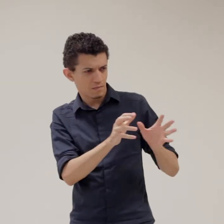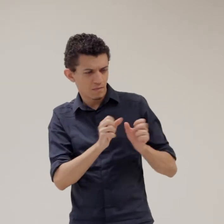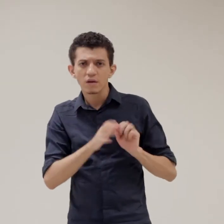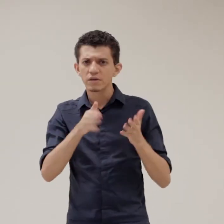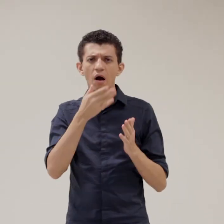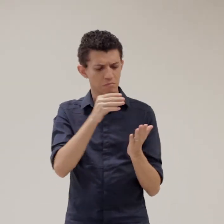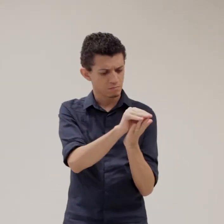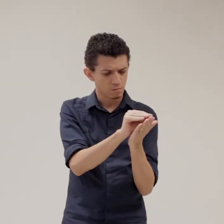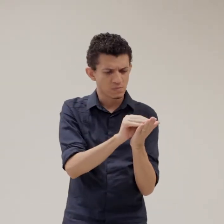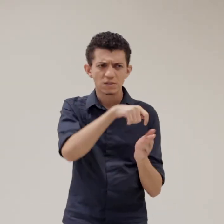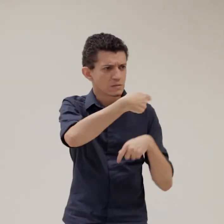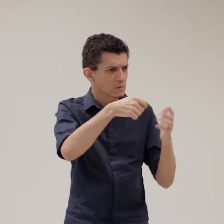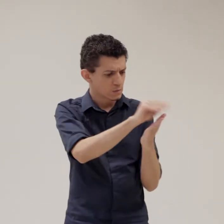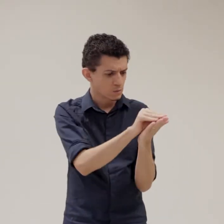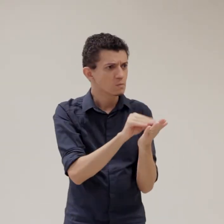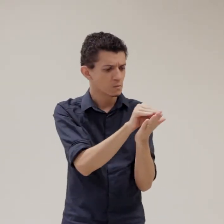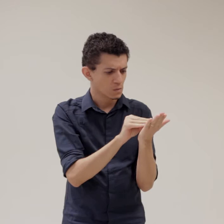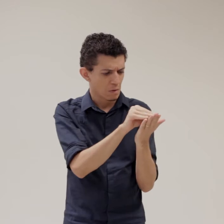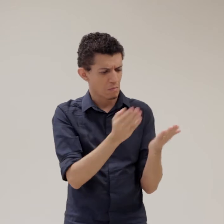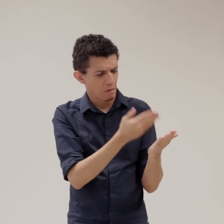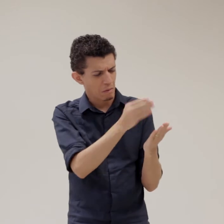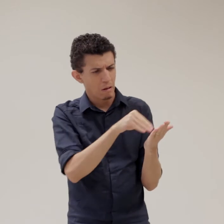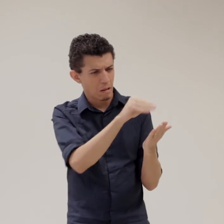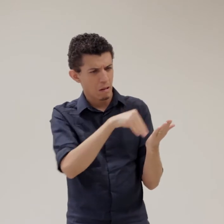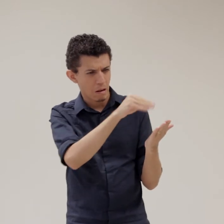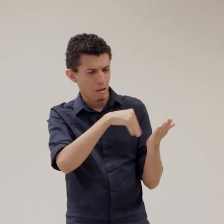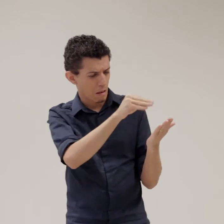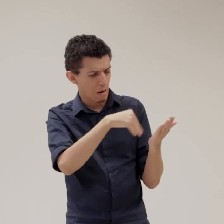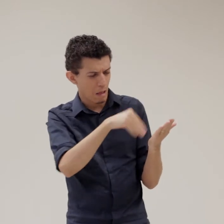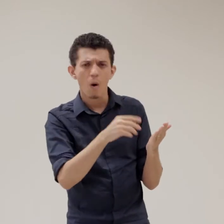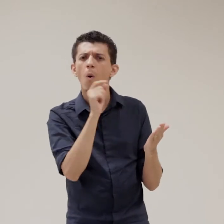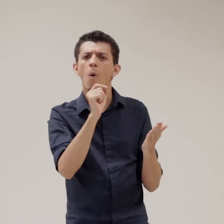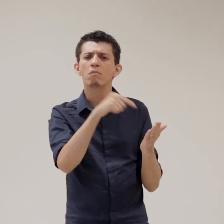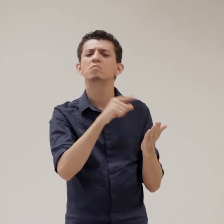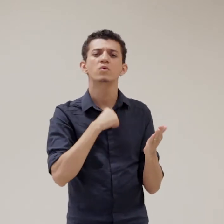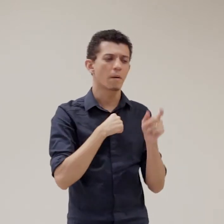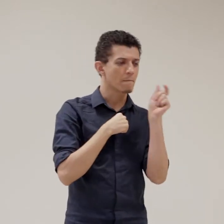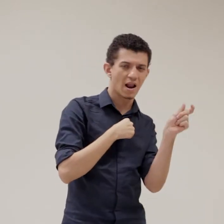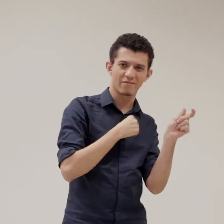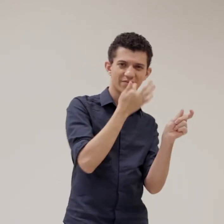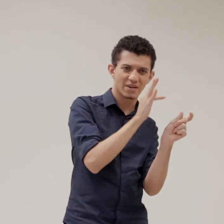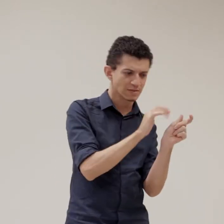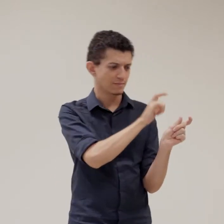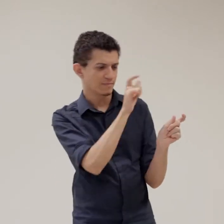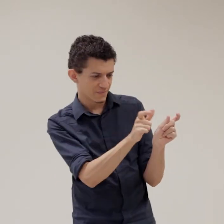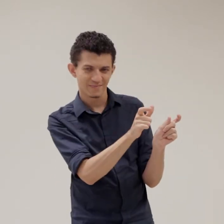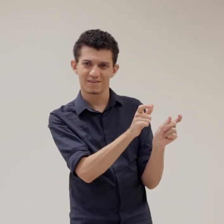associava gestos com palavras escritas e imagens. Aqui no Brasil, o pioneirismo coube ao padre Eugênio Oates,